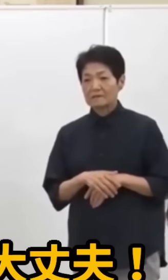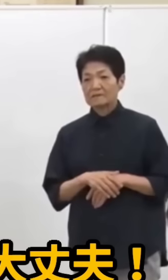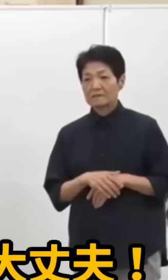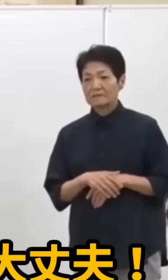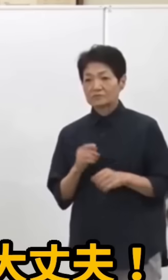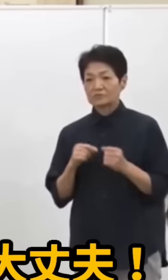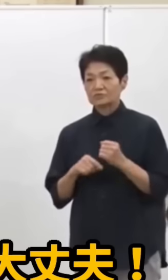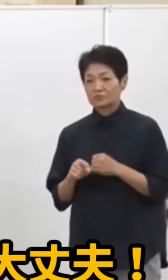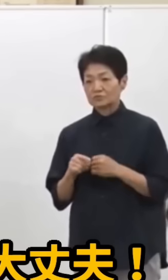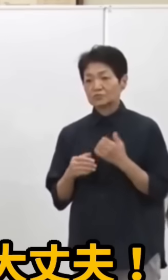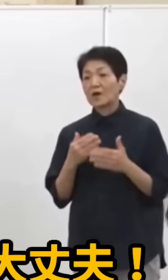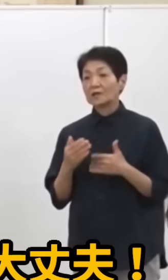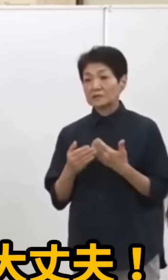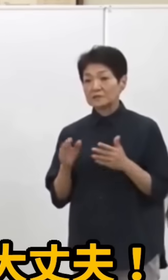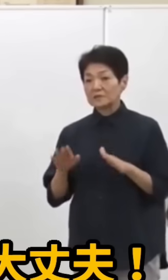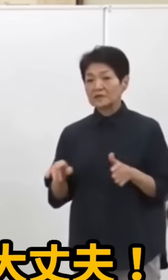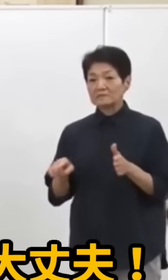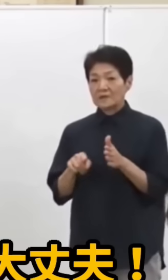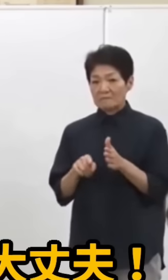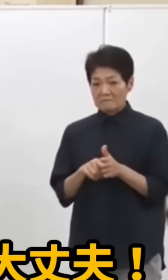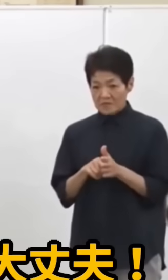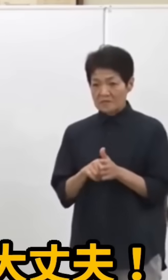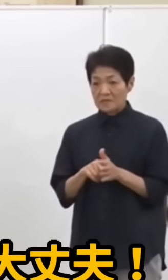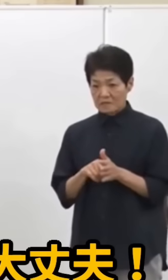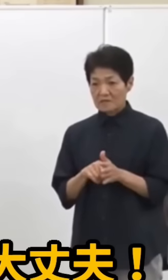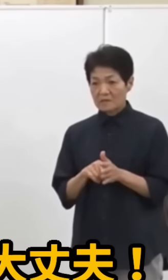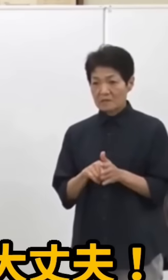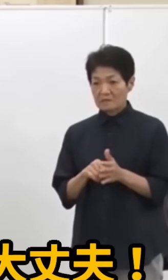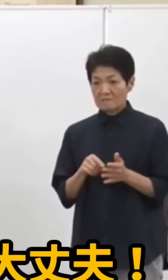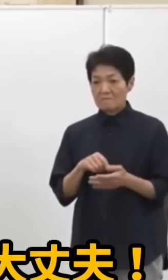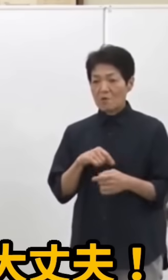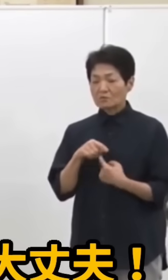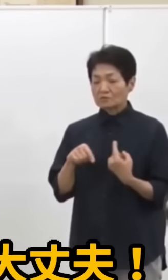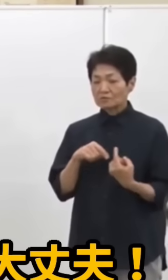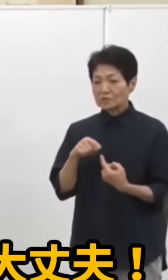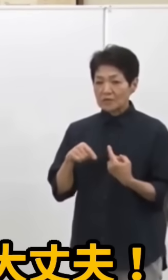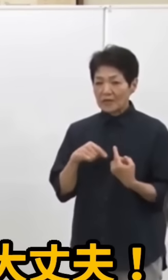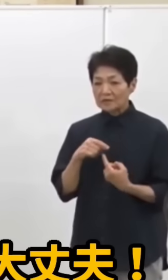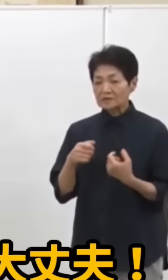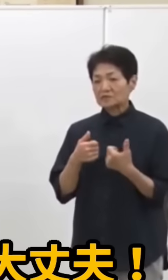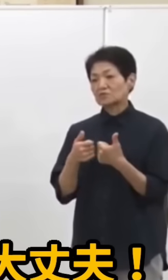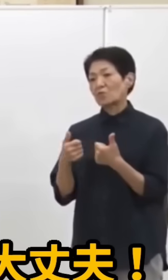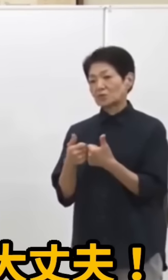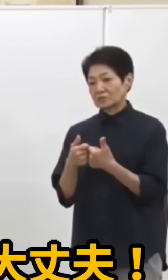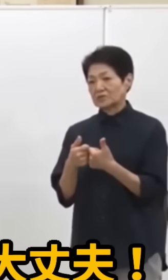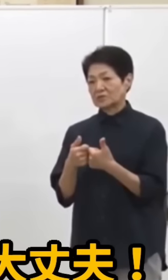から、これまでもう山ほど協議は積み重ねてきて今の状況があるわけで、